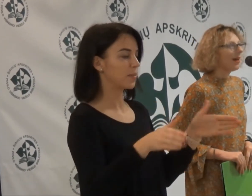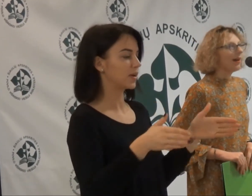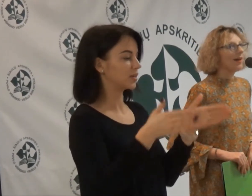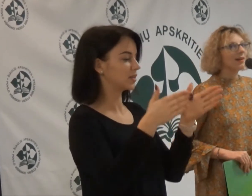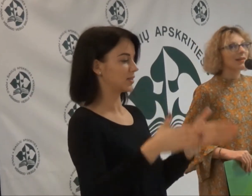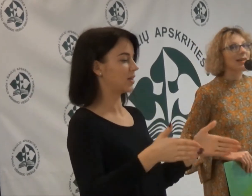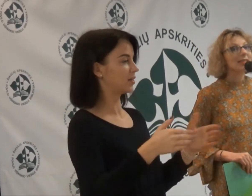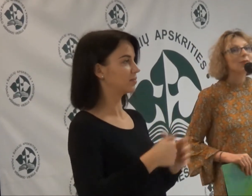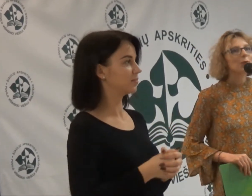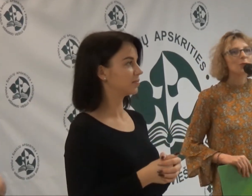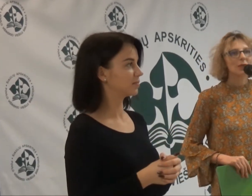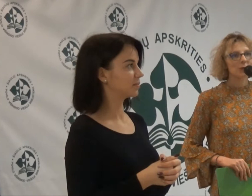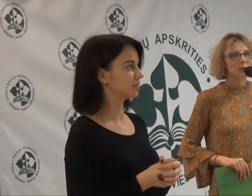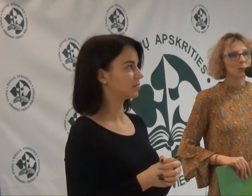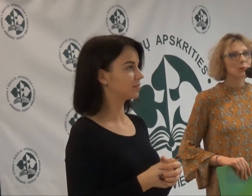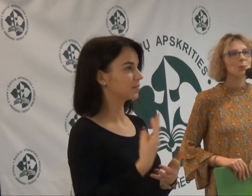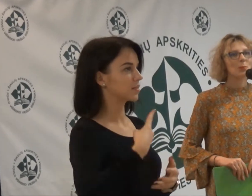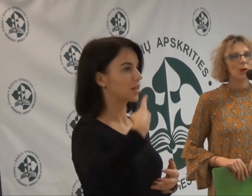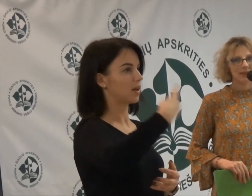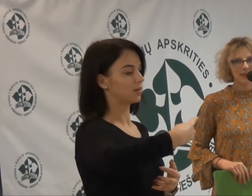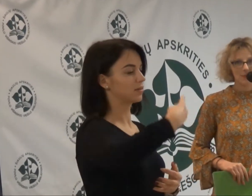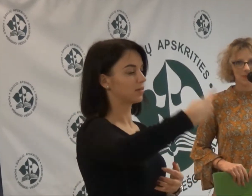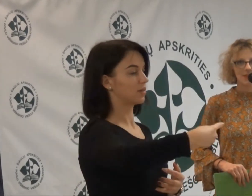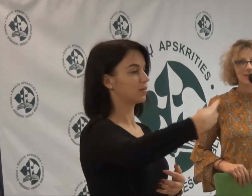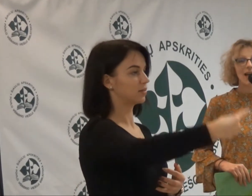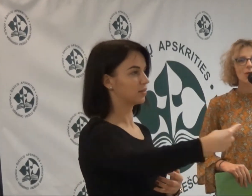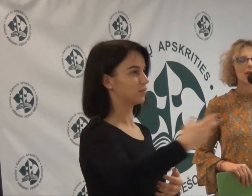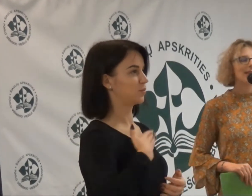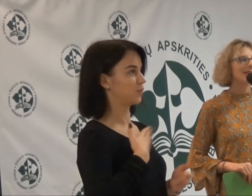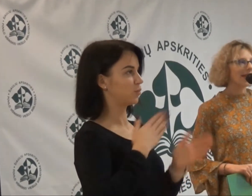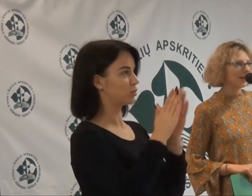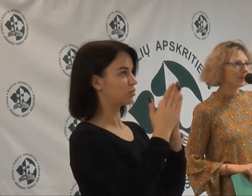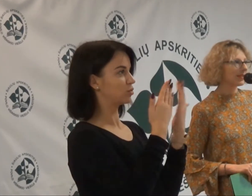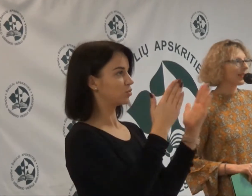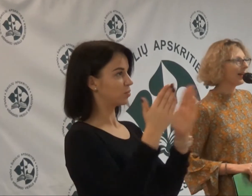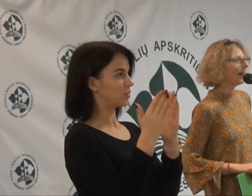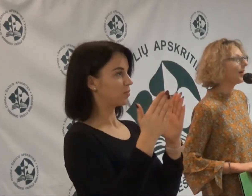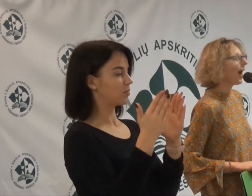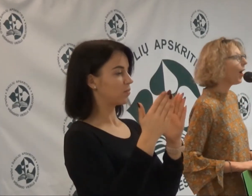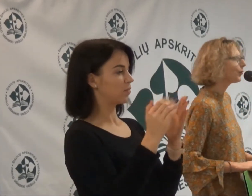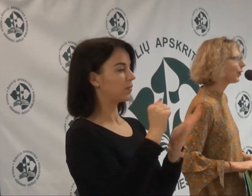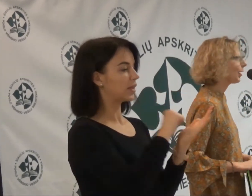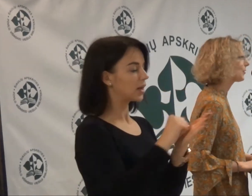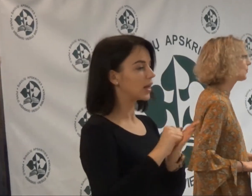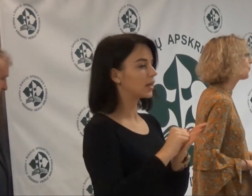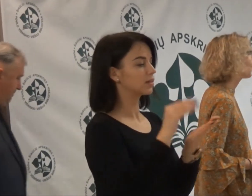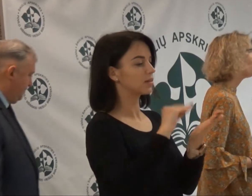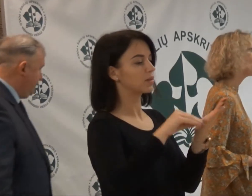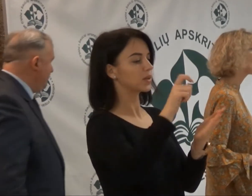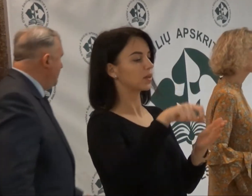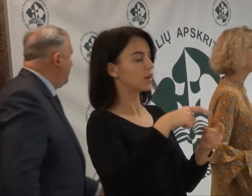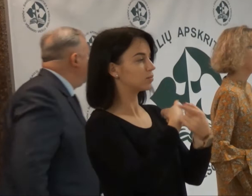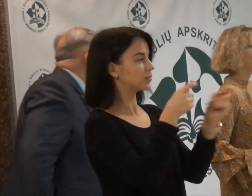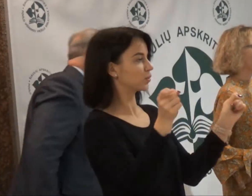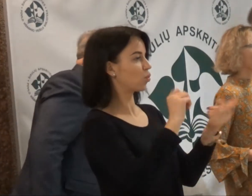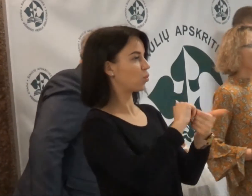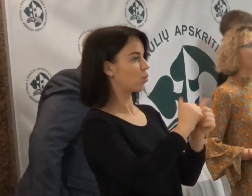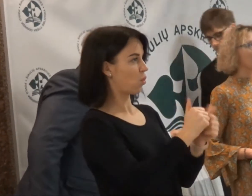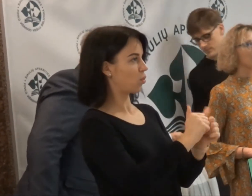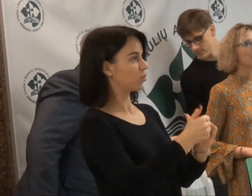dalis. Kas antrus metus mūsų biblioteka skelbia leidėjams, autoriams